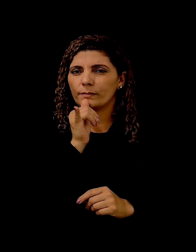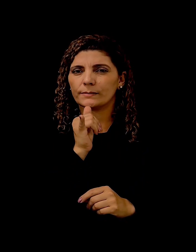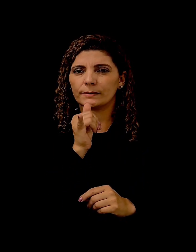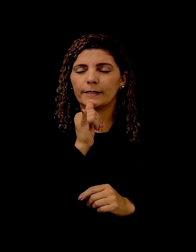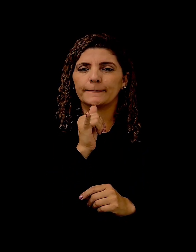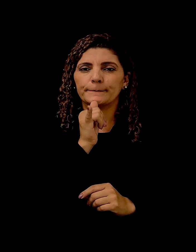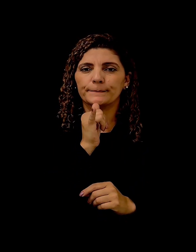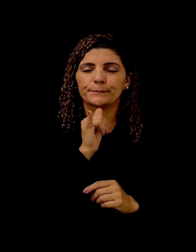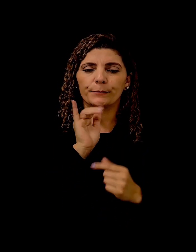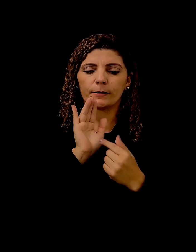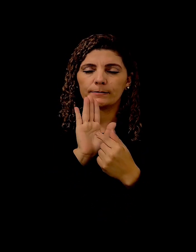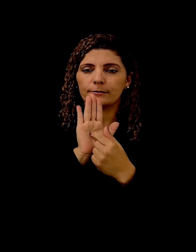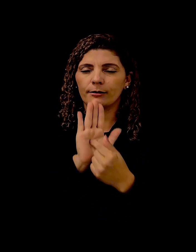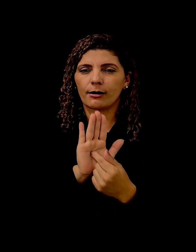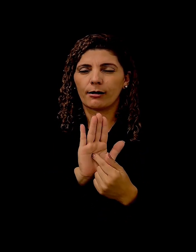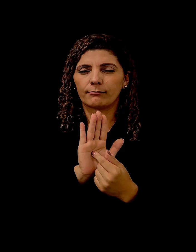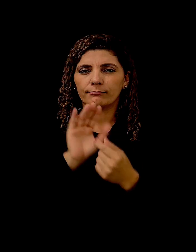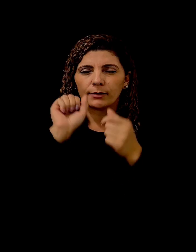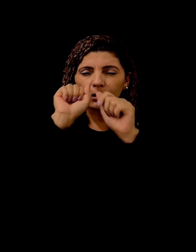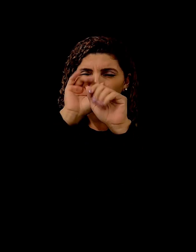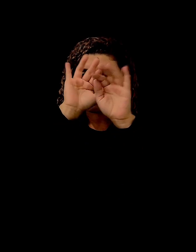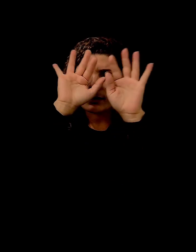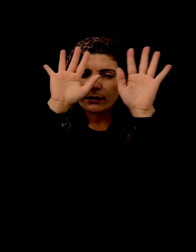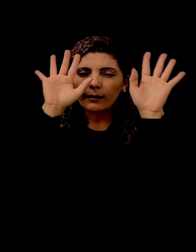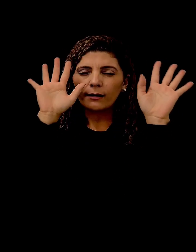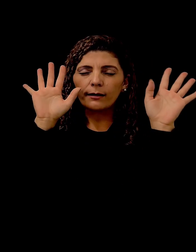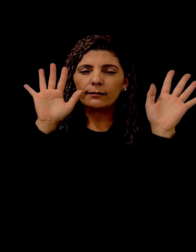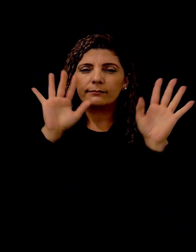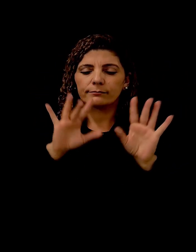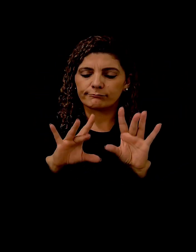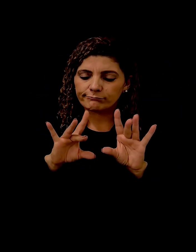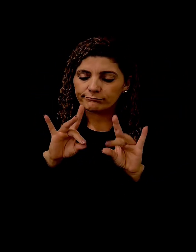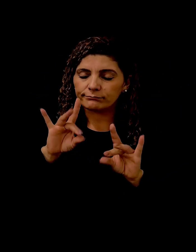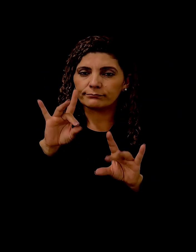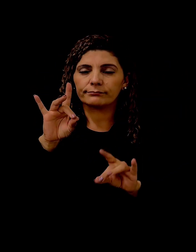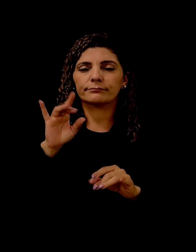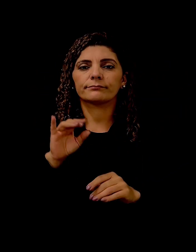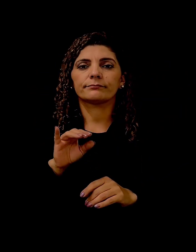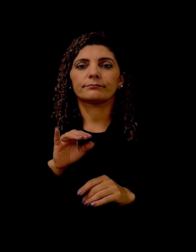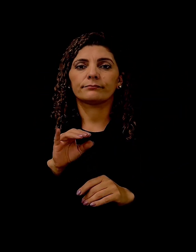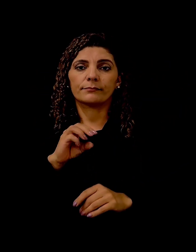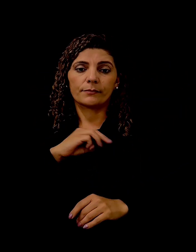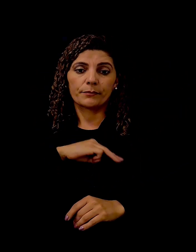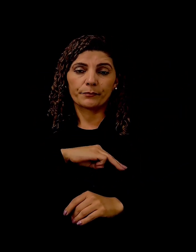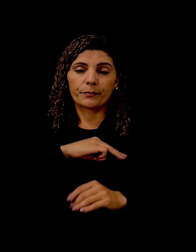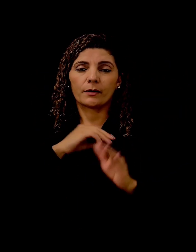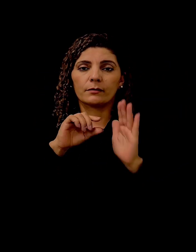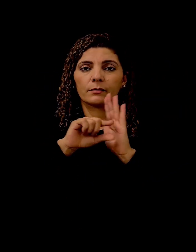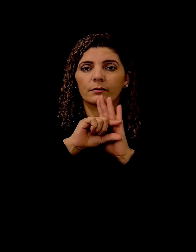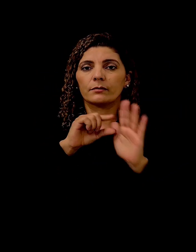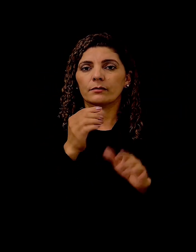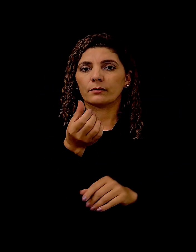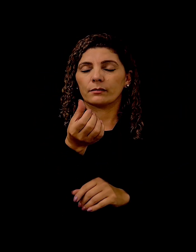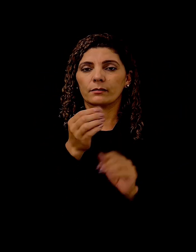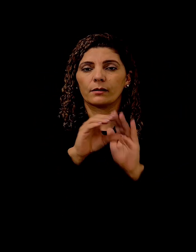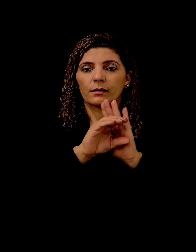talvez fique mais claro. Em Mateus capítulo 6,